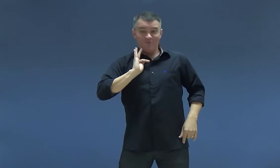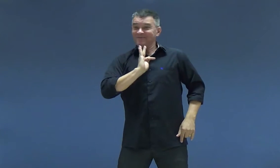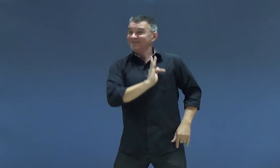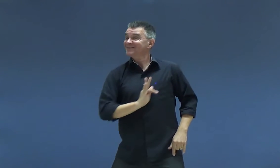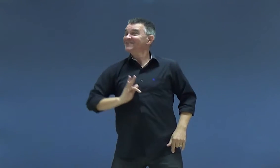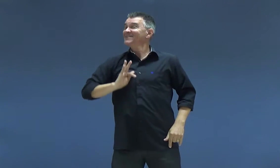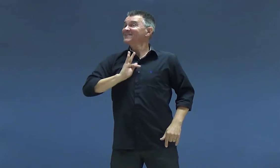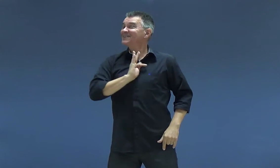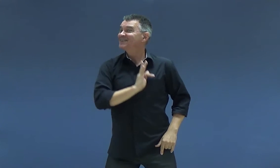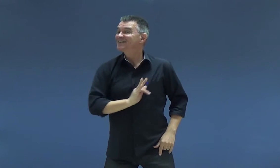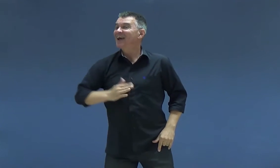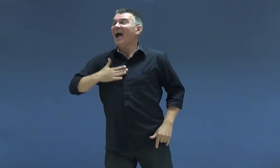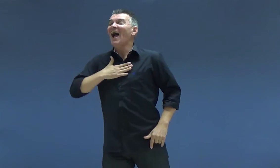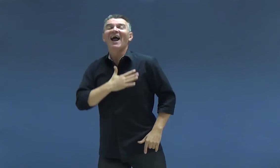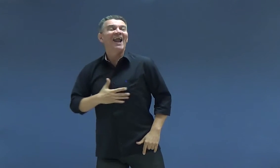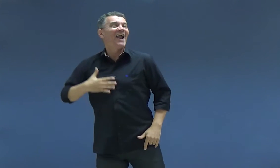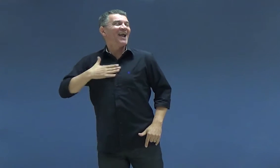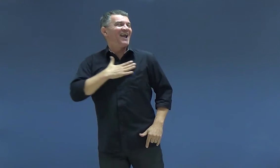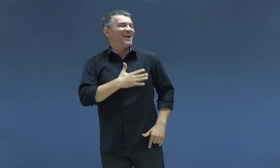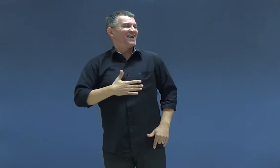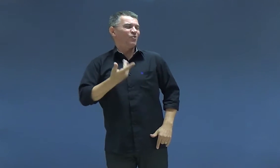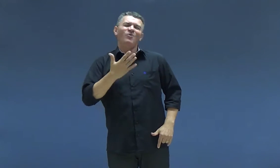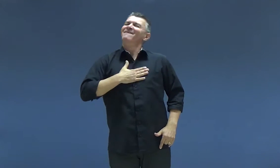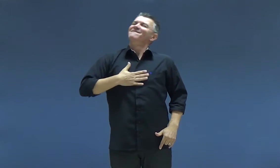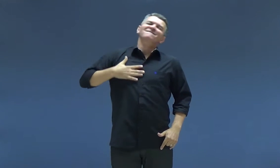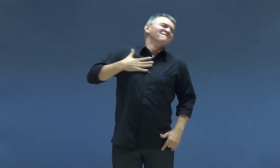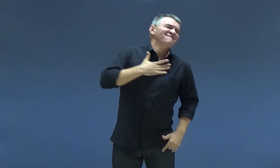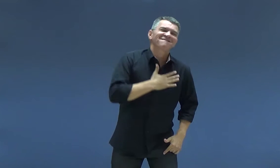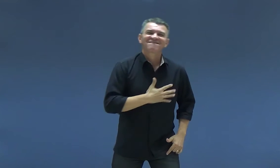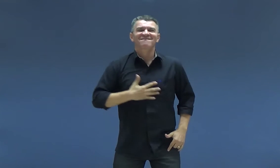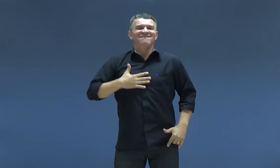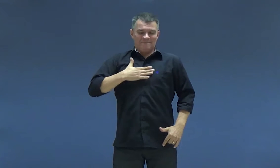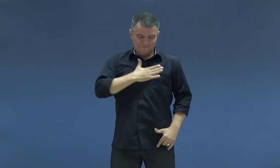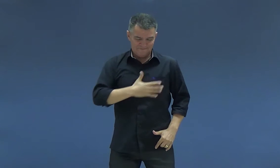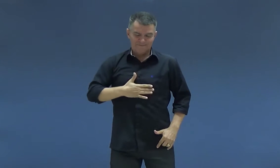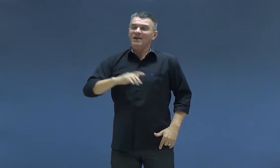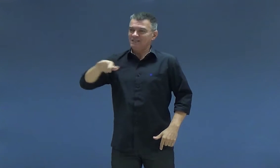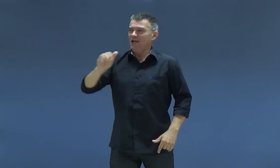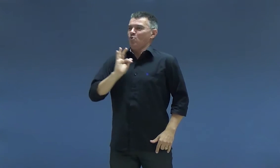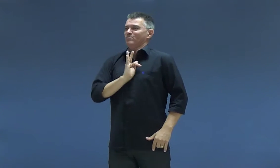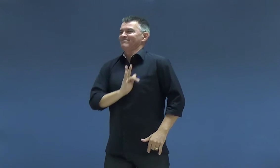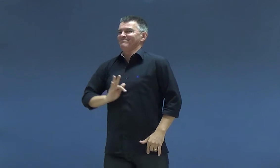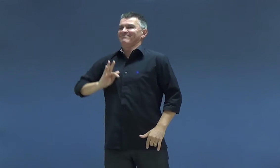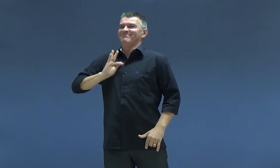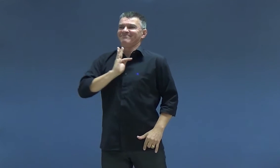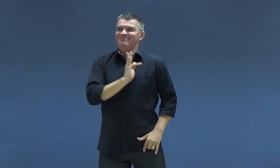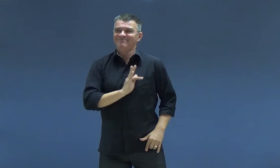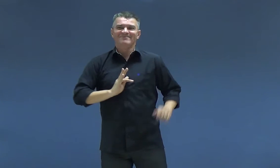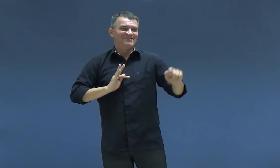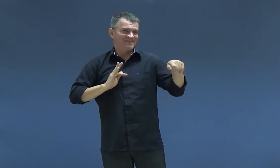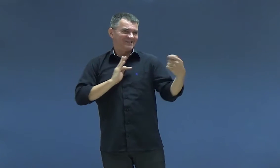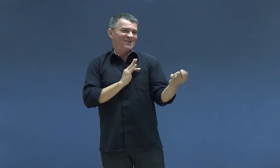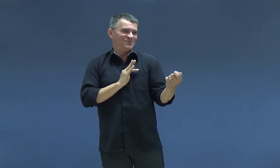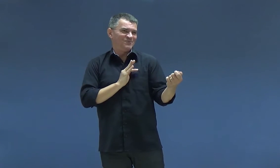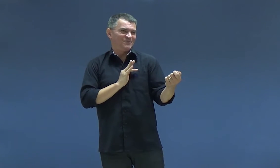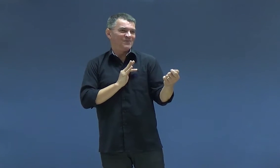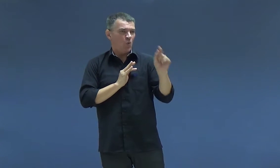né? Então, por isso, ó, Filipenses, porque era um prazer, ó. Então, era uma alegria. Então, sinal